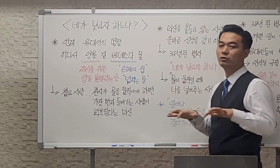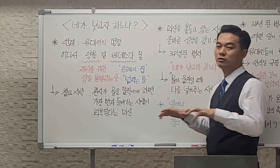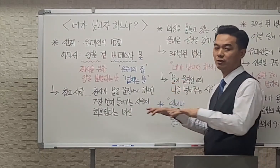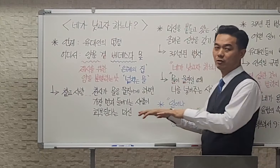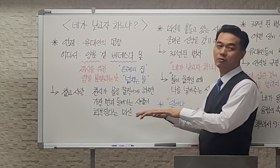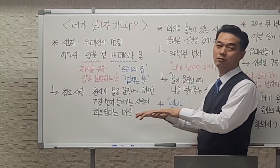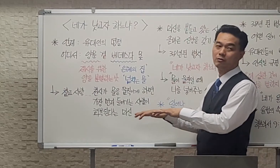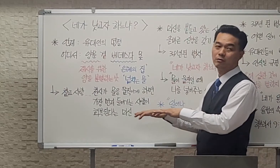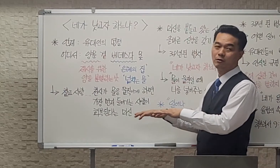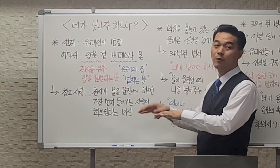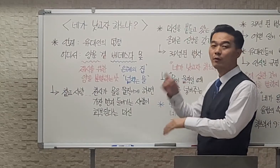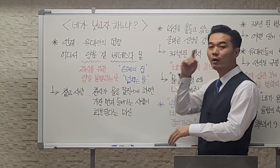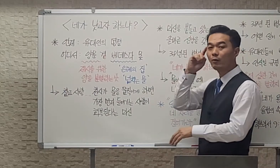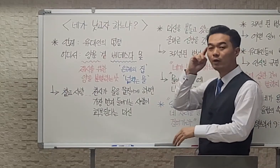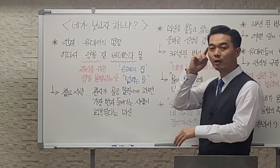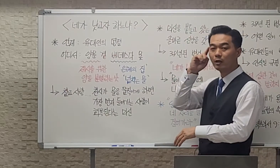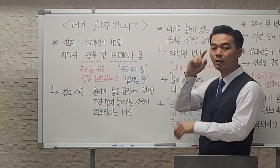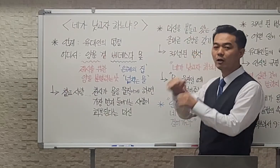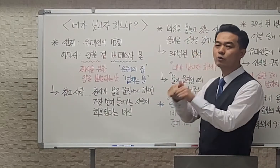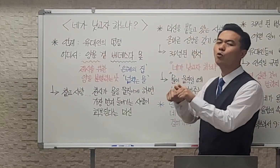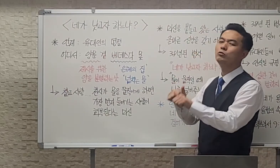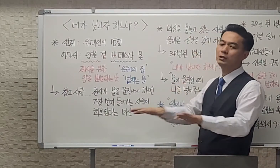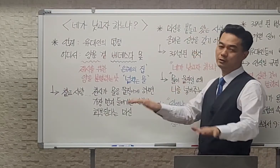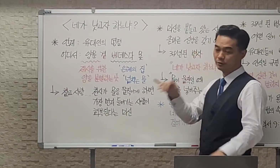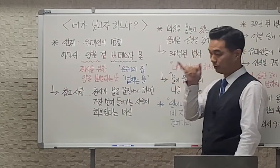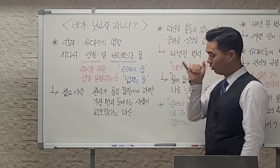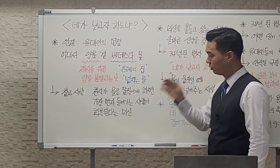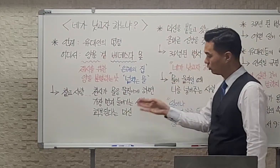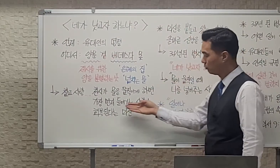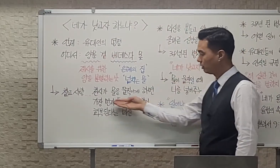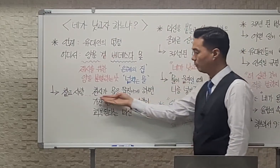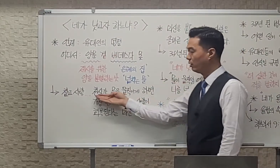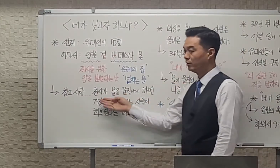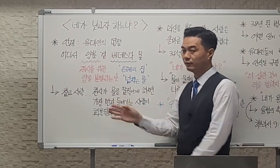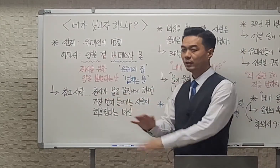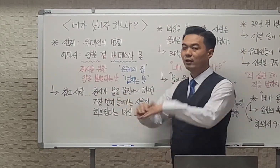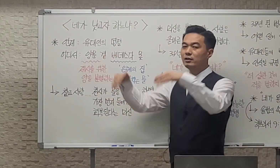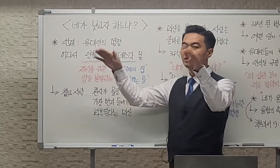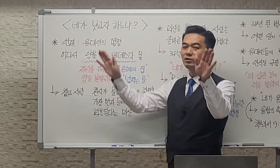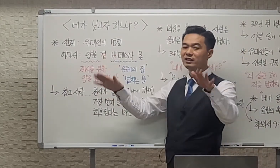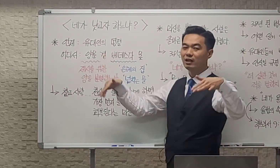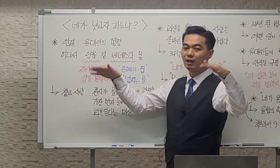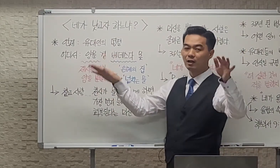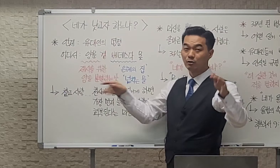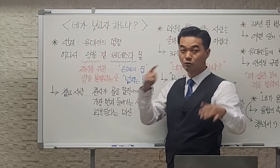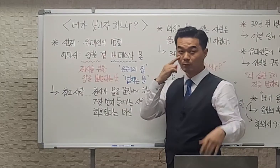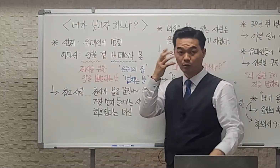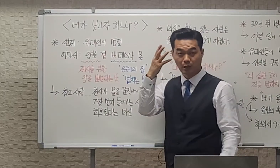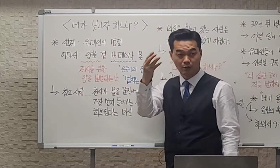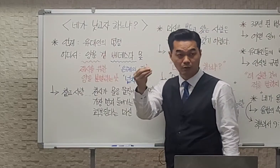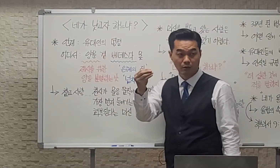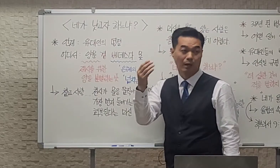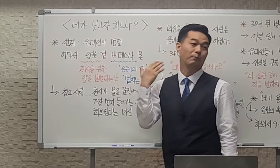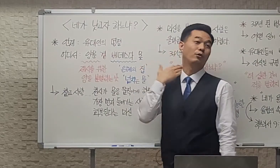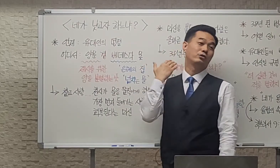모여들었어요. 왜? 소문이 있었어요. 어떤 소문이냐면 천사가 눈에 보이나요? 안